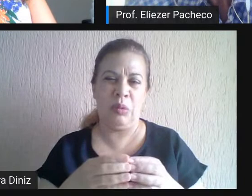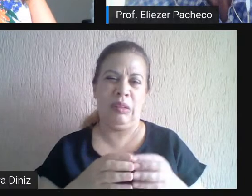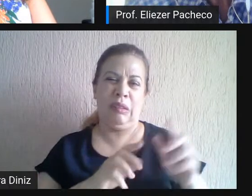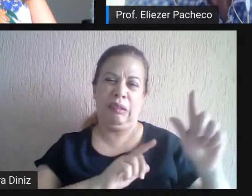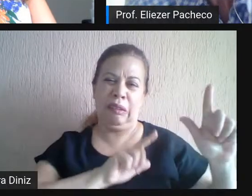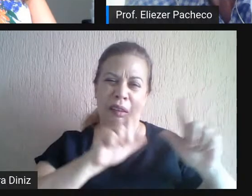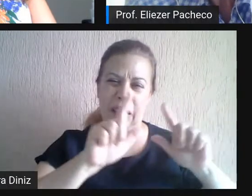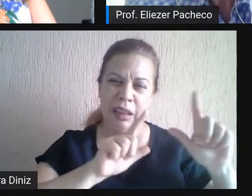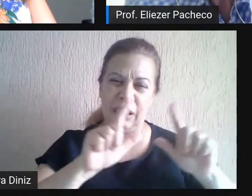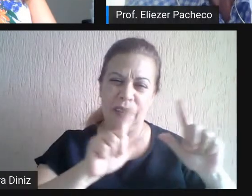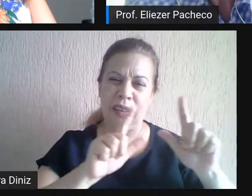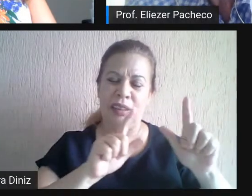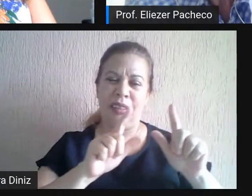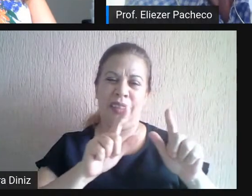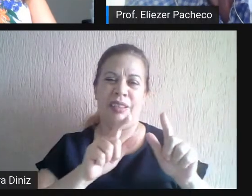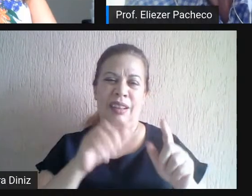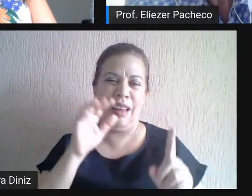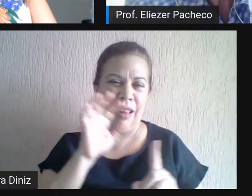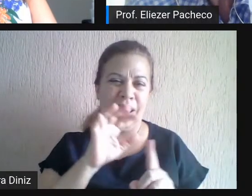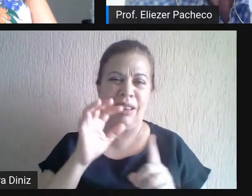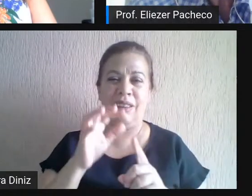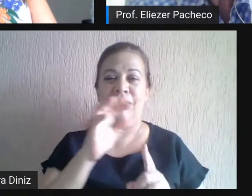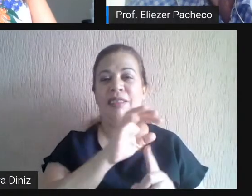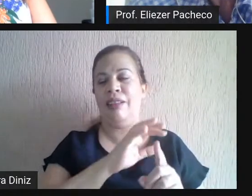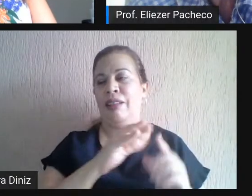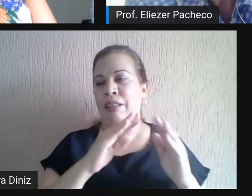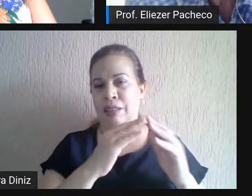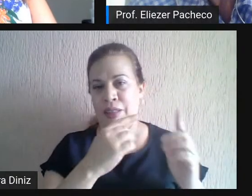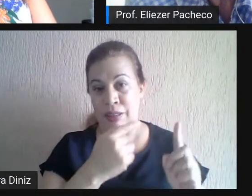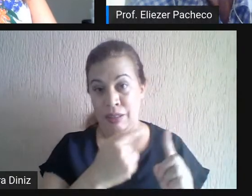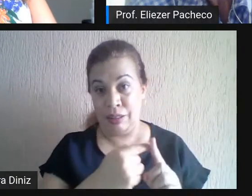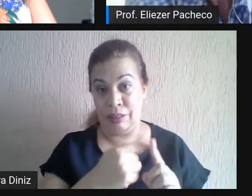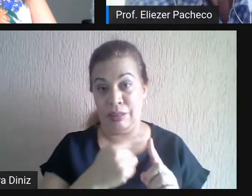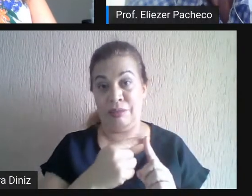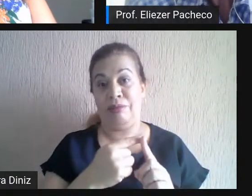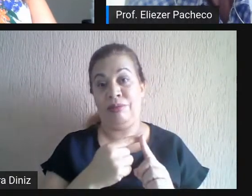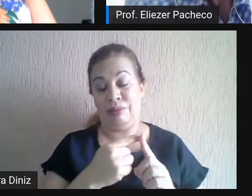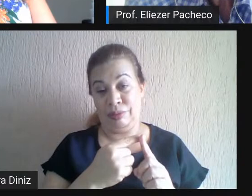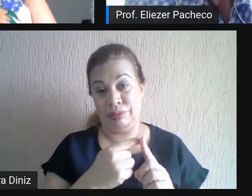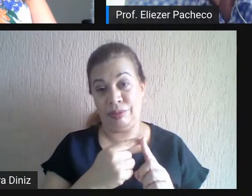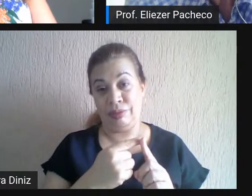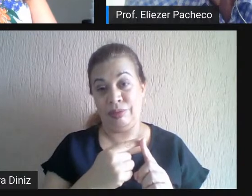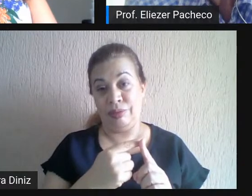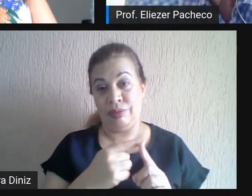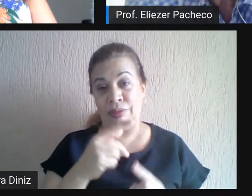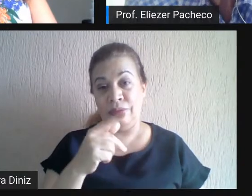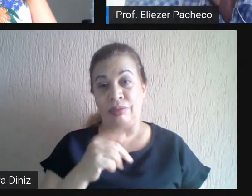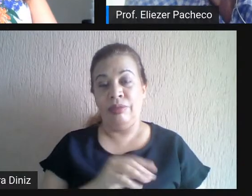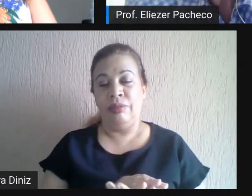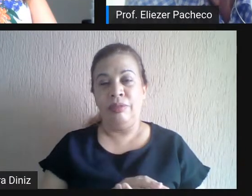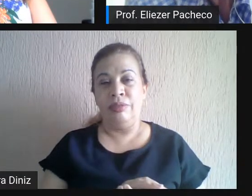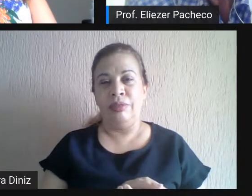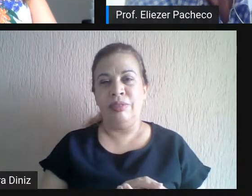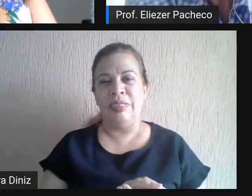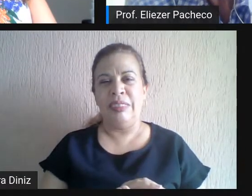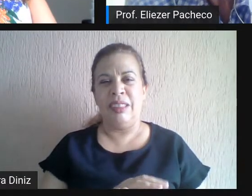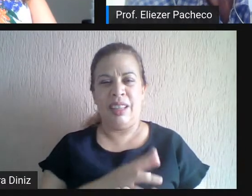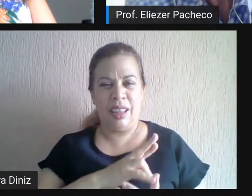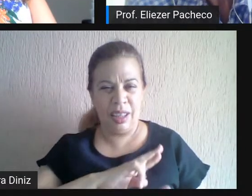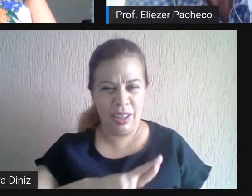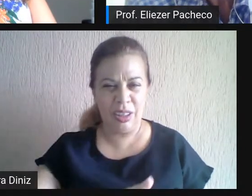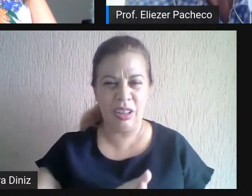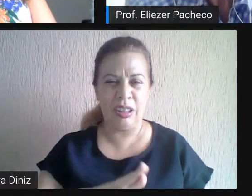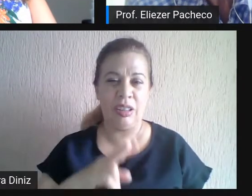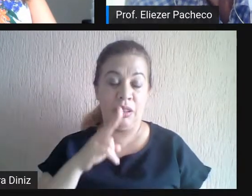pelas grande parte de igrejas pentecostais que se transformaram em força política